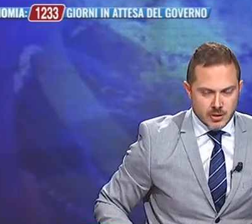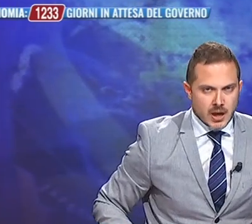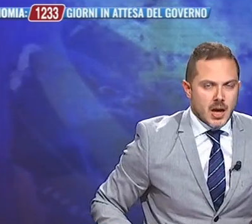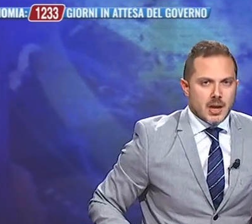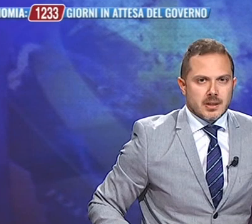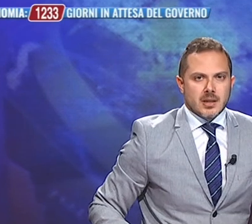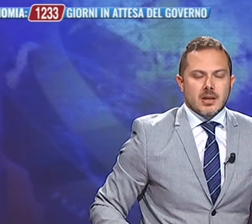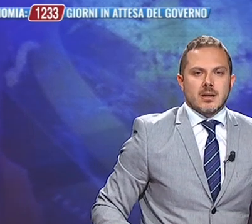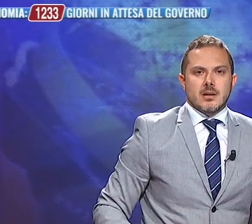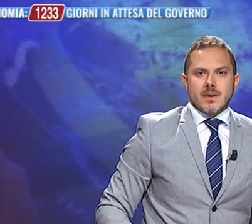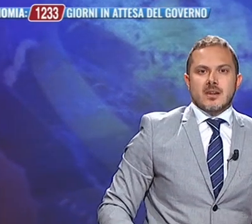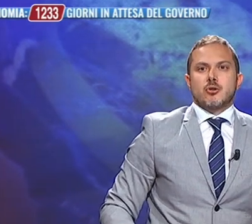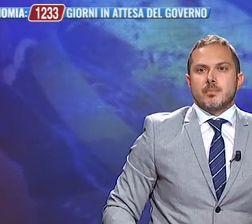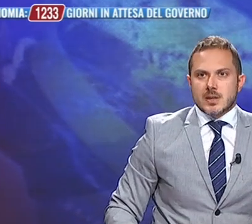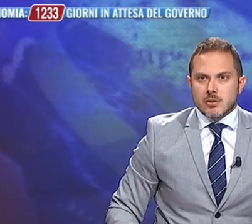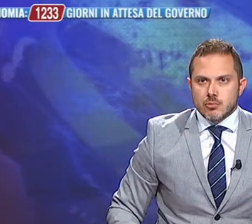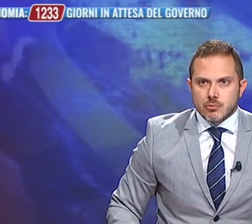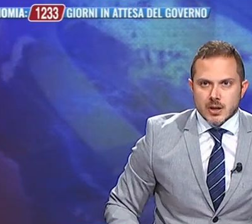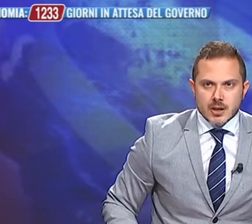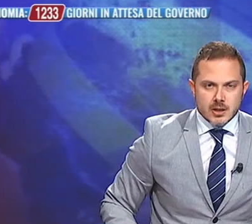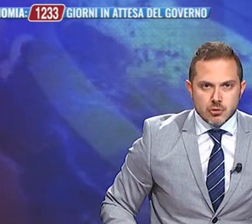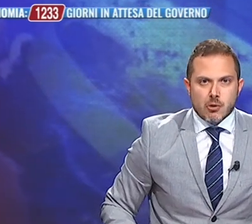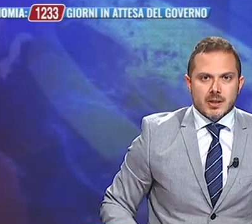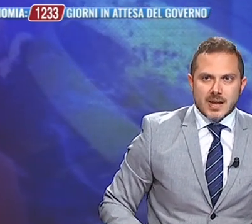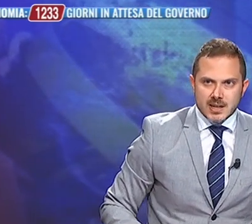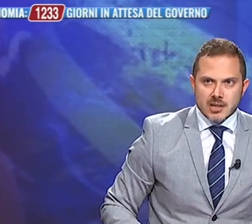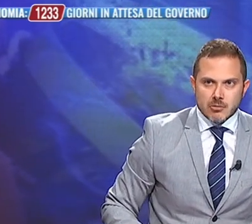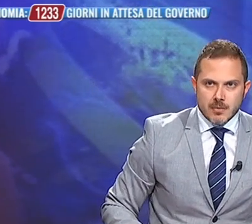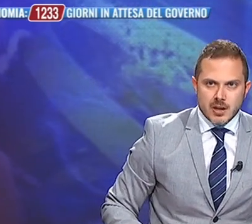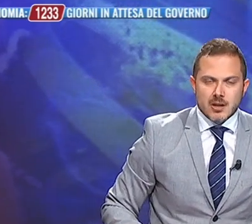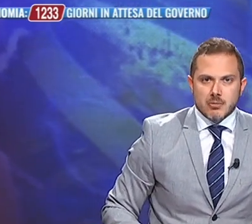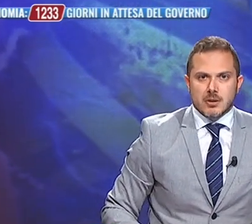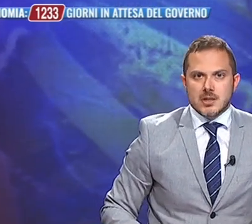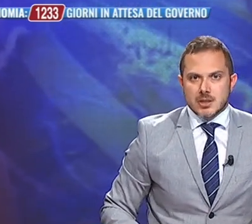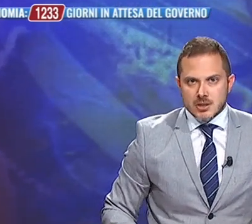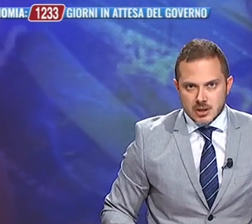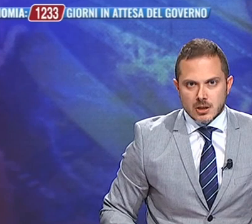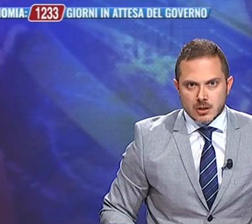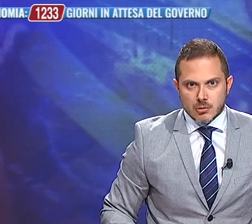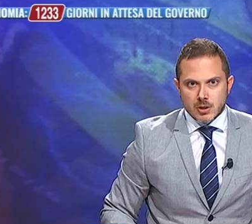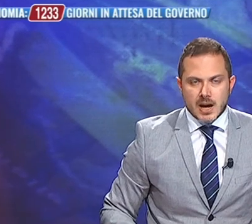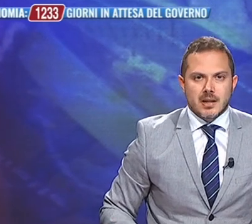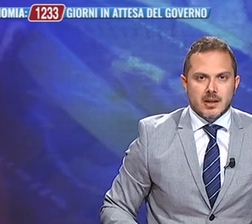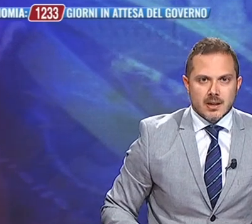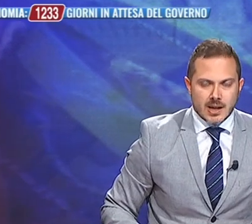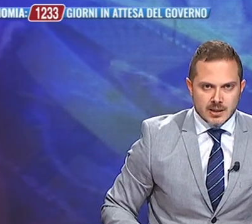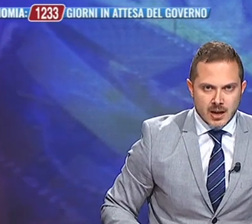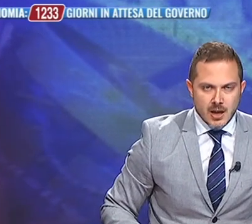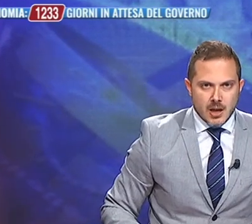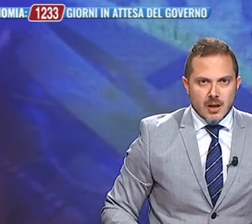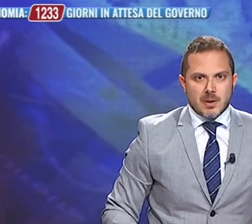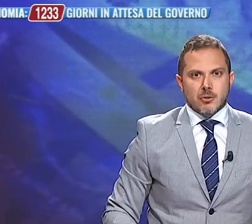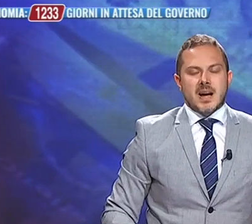alcune zone del Veneto per alcune scuole, dalla seconda media quindi si chiuderà